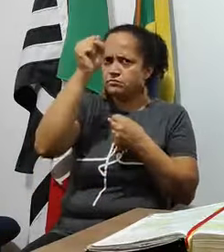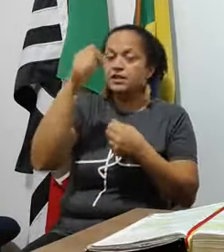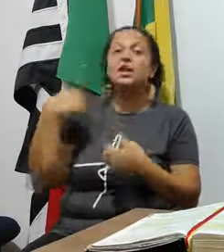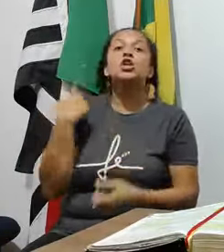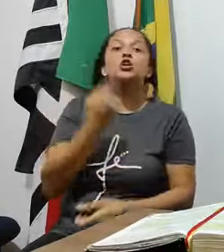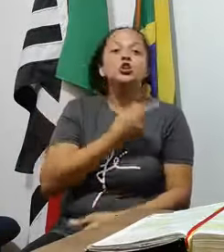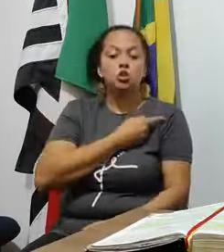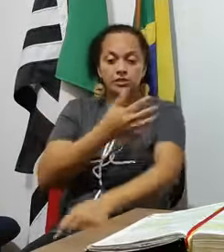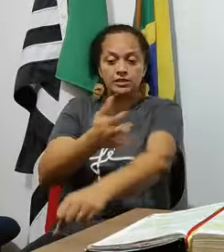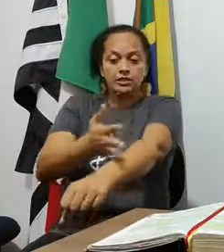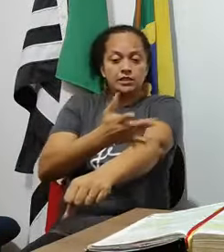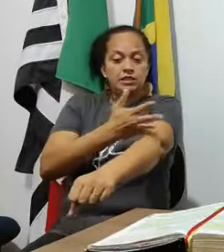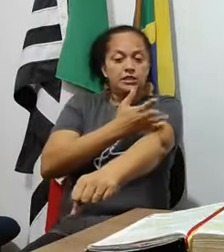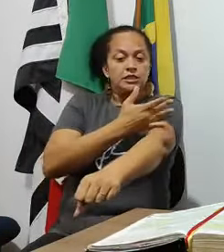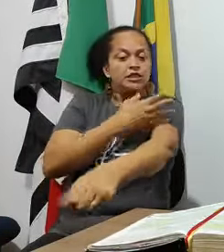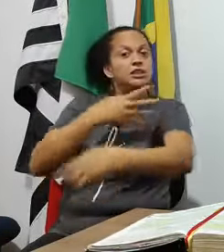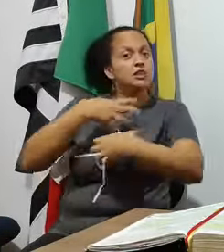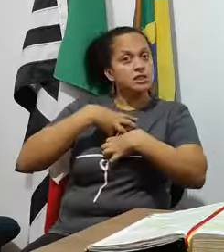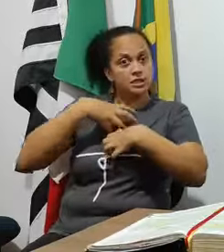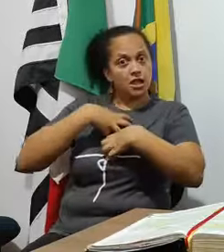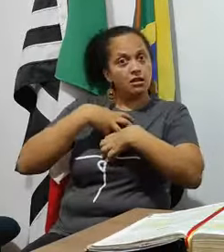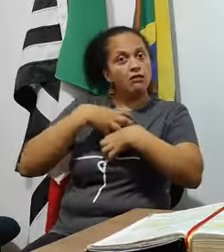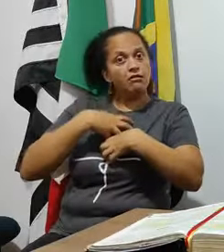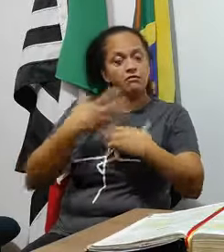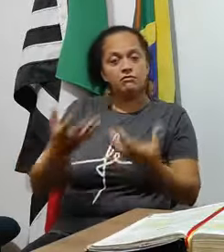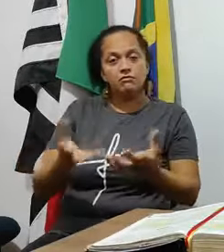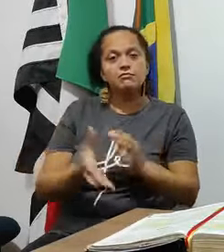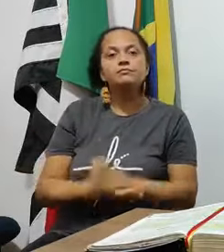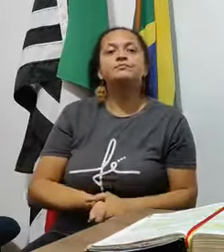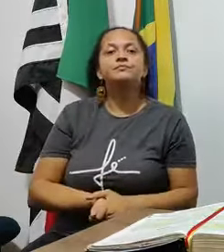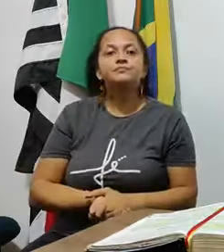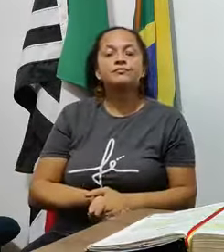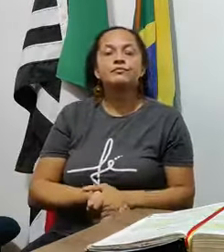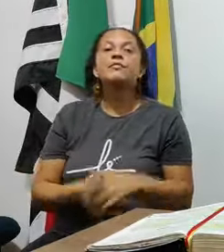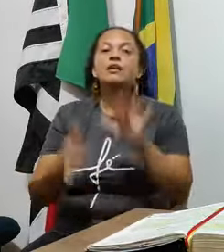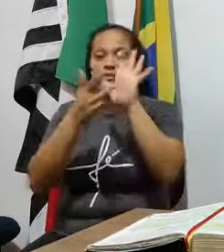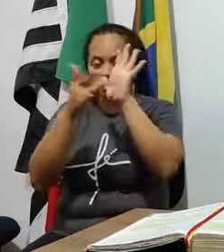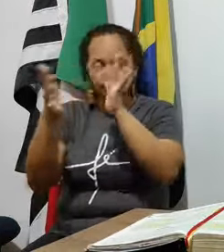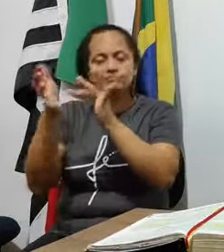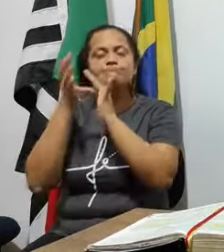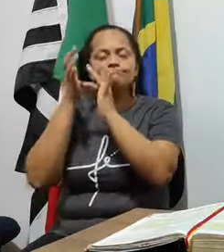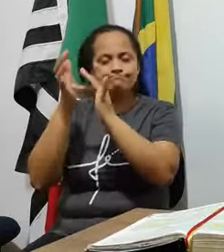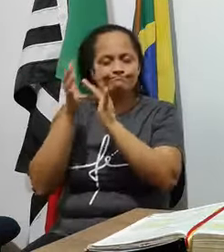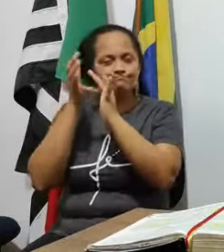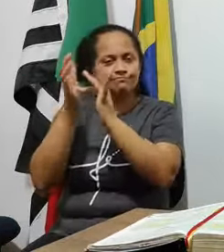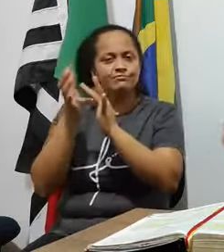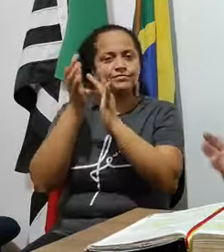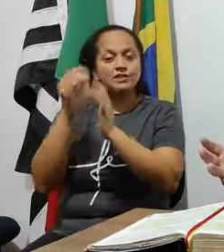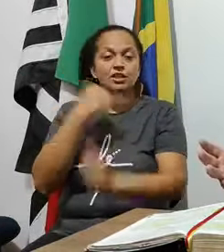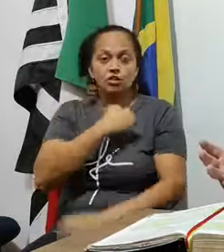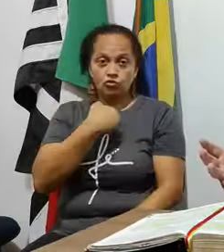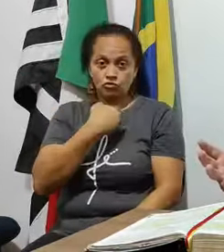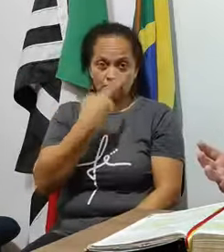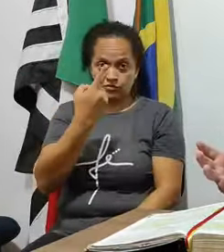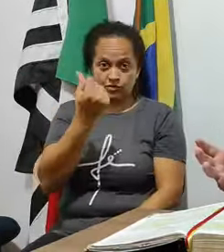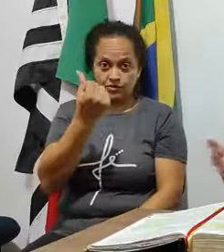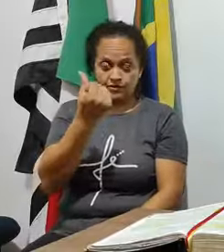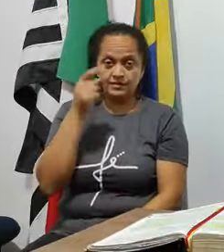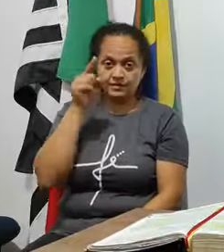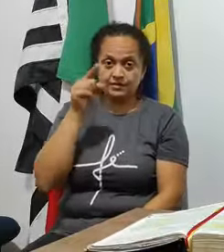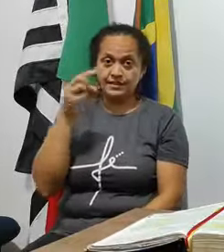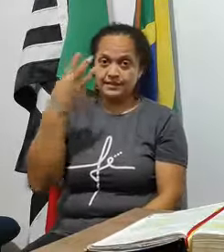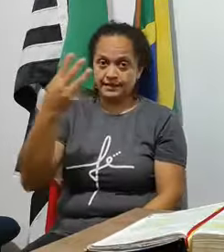sente abalado, né? Inclusive, o próprio Senhor Jesus, em João